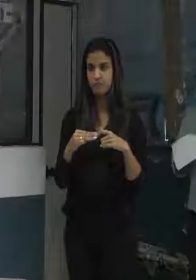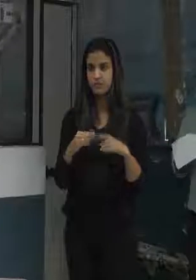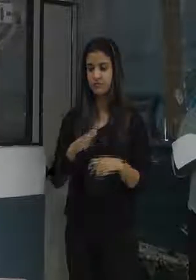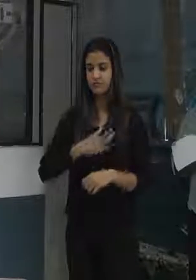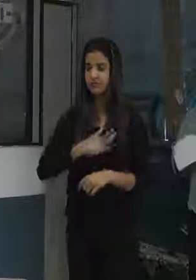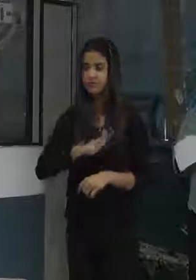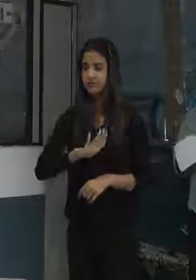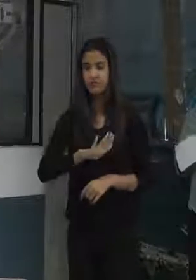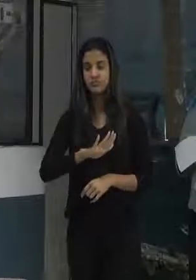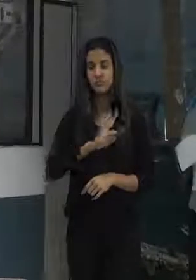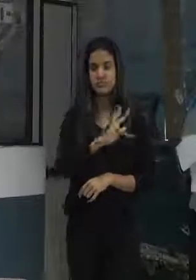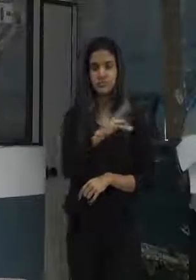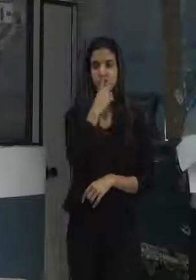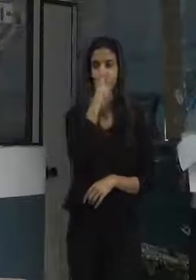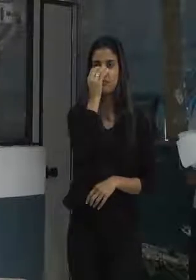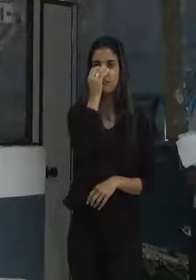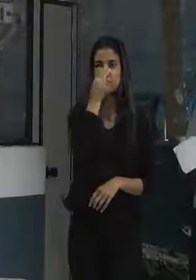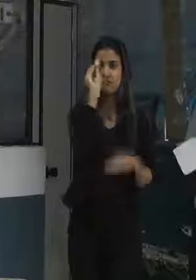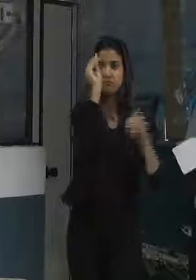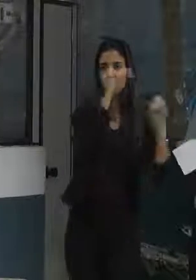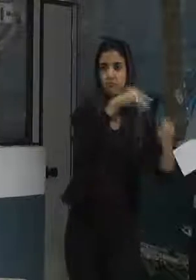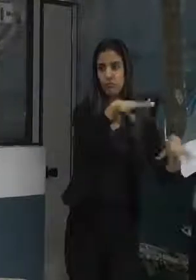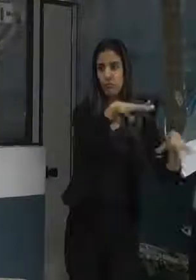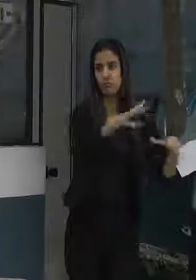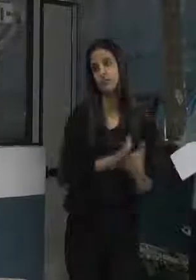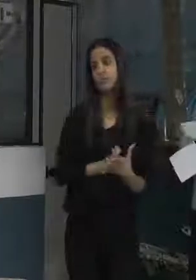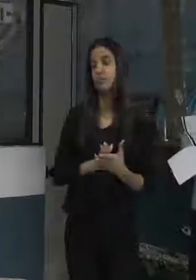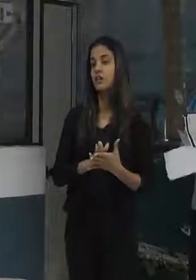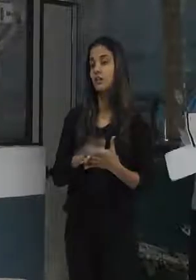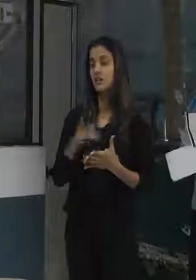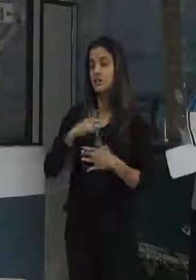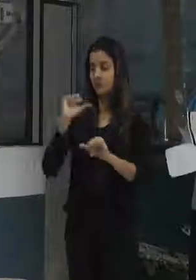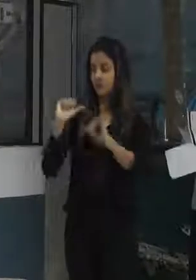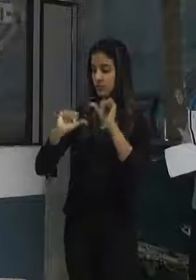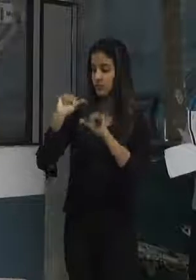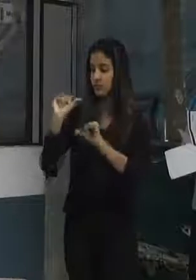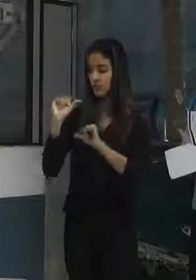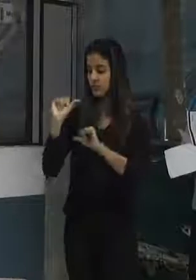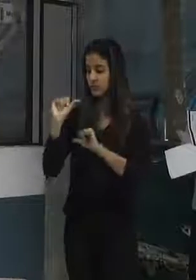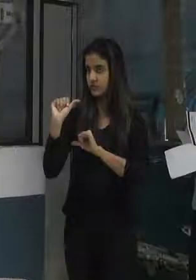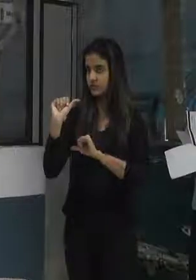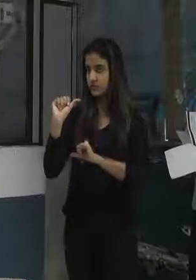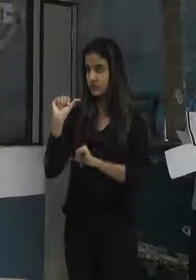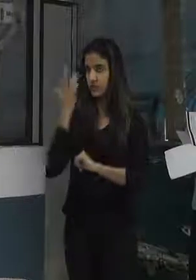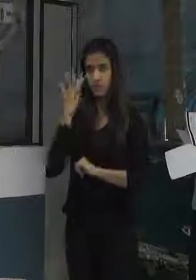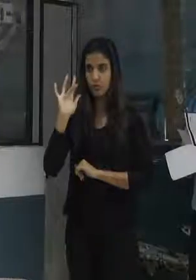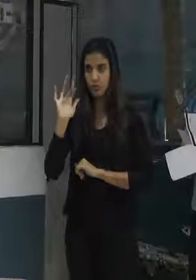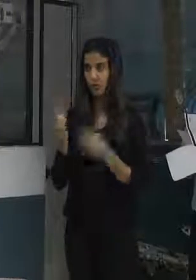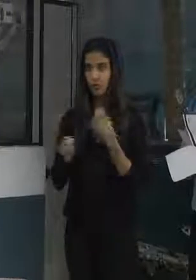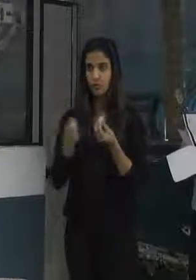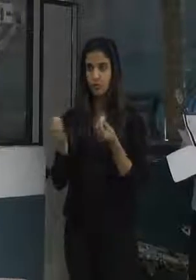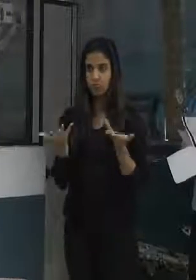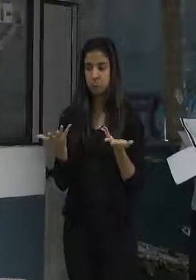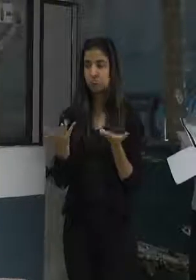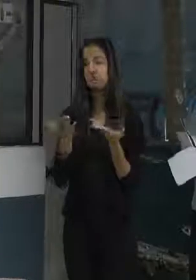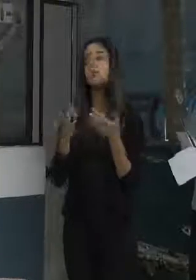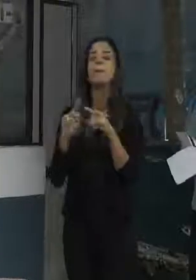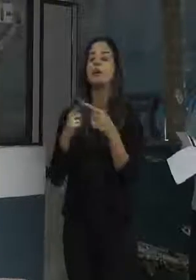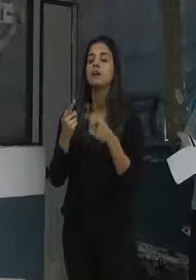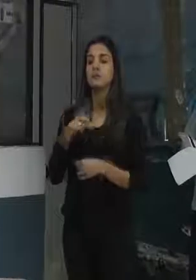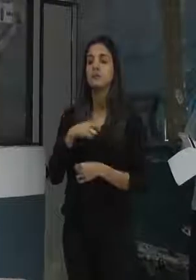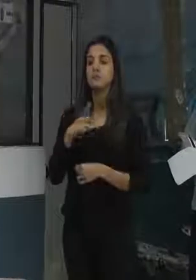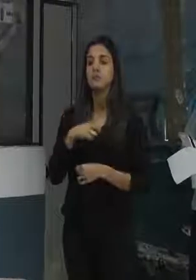está abandonado. Fez uma reforma no Dr. Euler, não sei exatamente quanto gastou, mas já está lá.